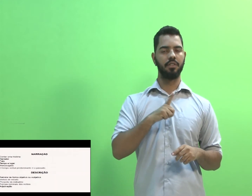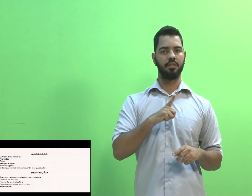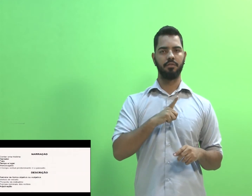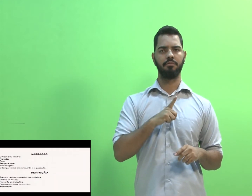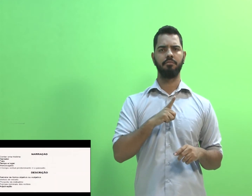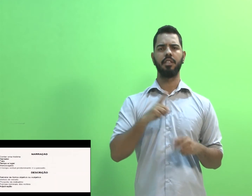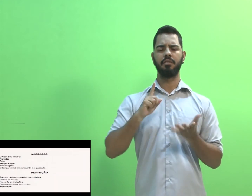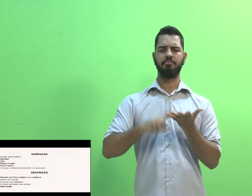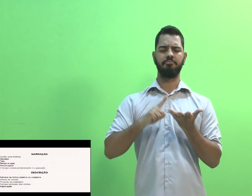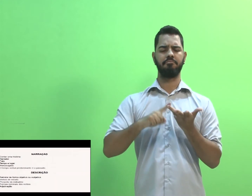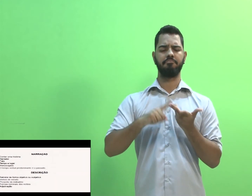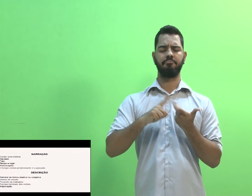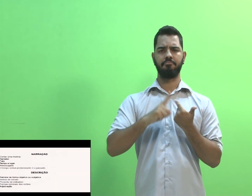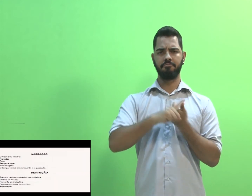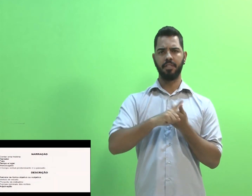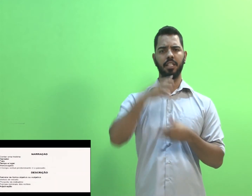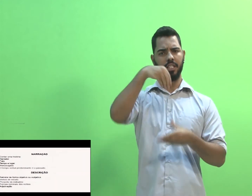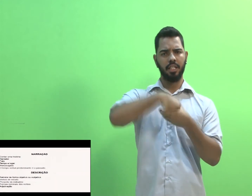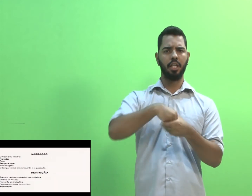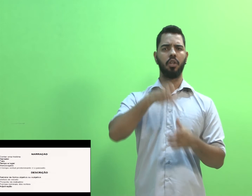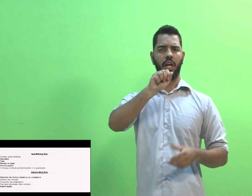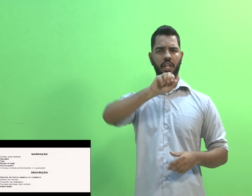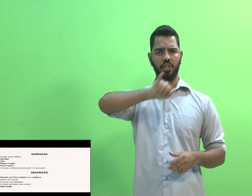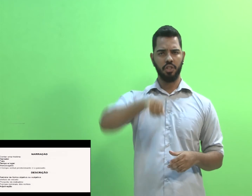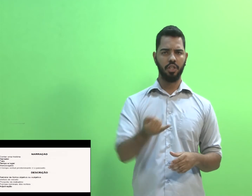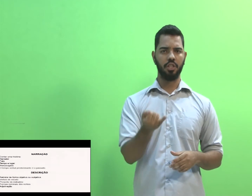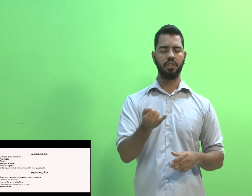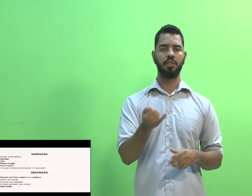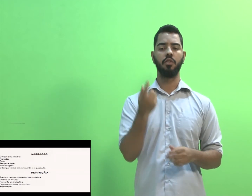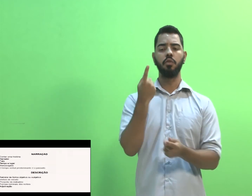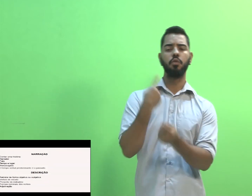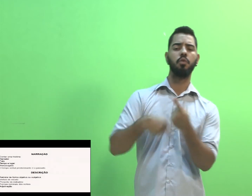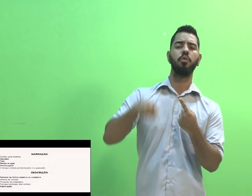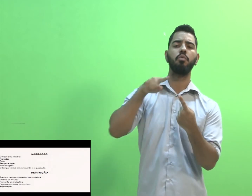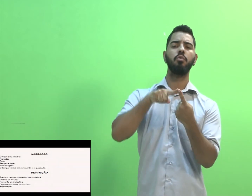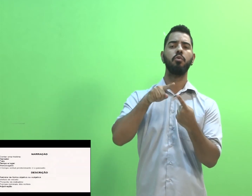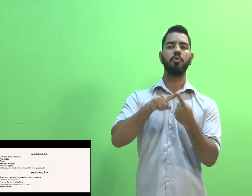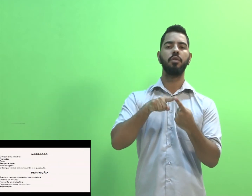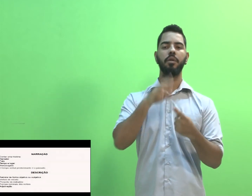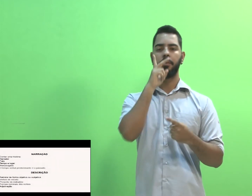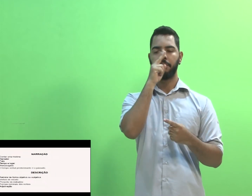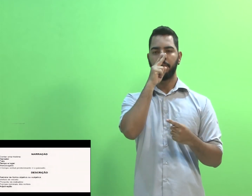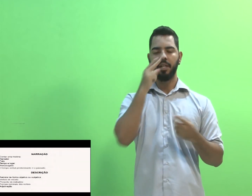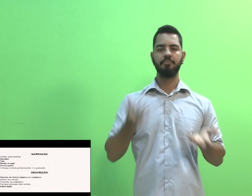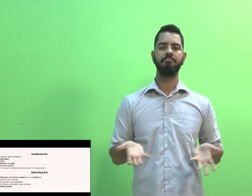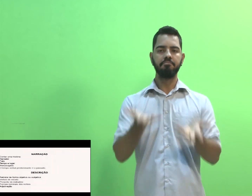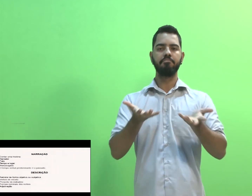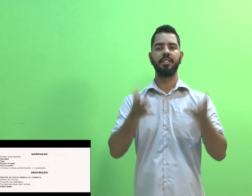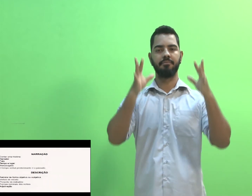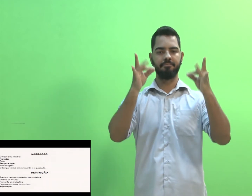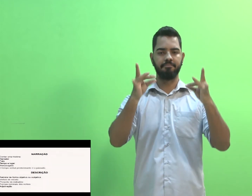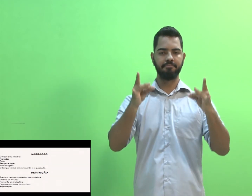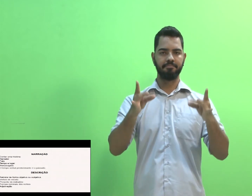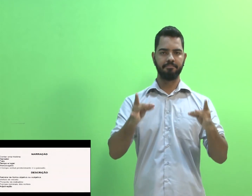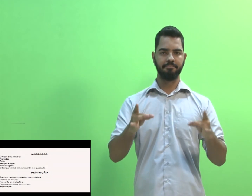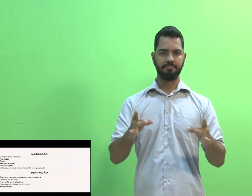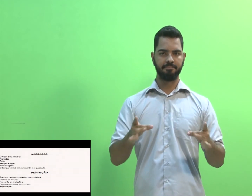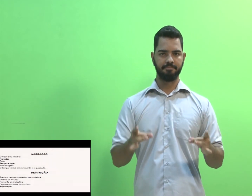que tem exatamente por finalidade atribuir característica, qualificar um indivíduo ou um objeto